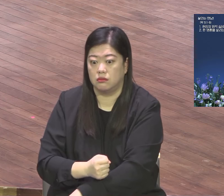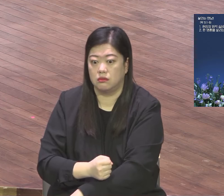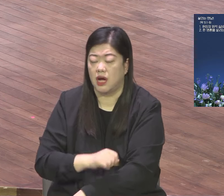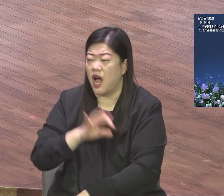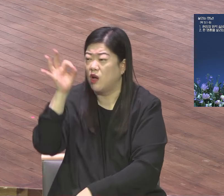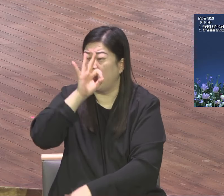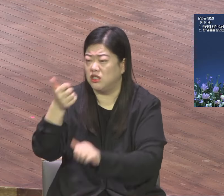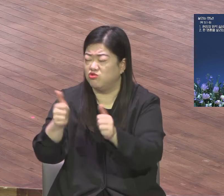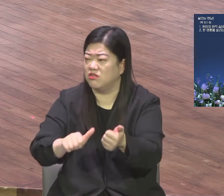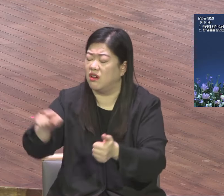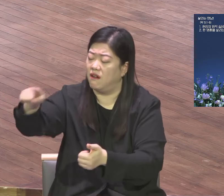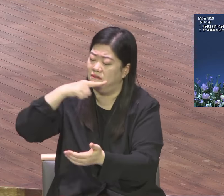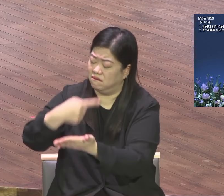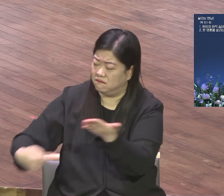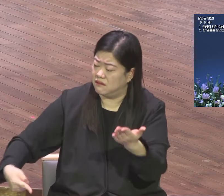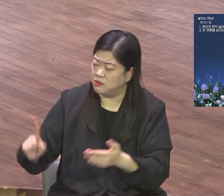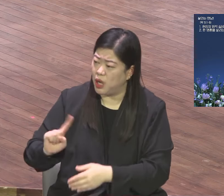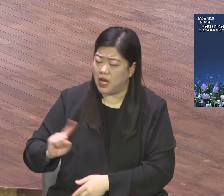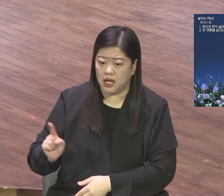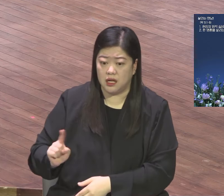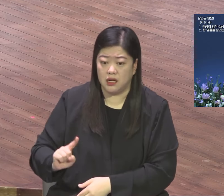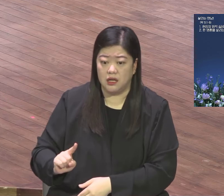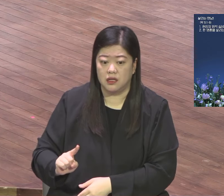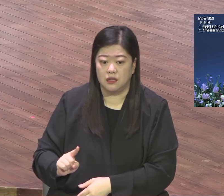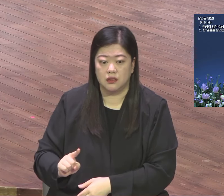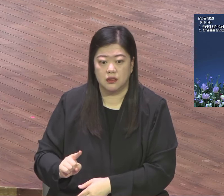예수님께서 행하신 이적 때문에